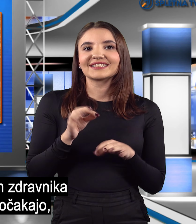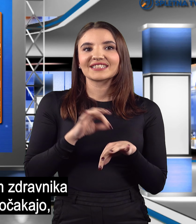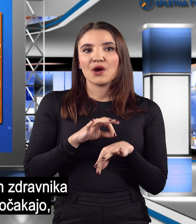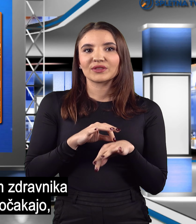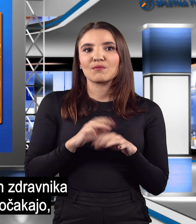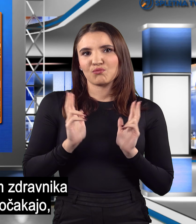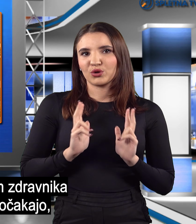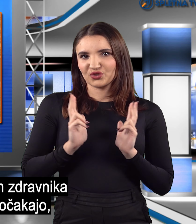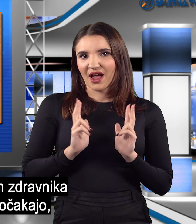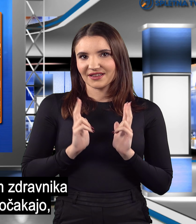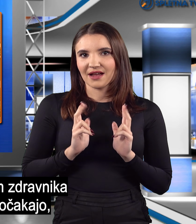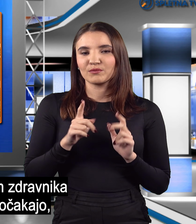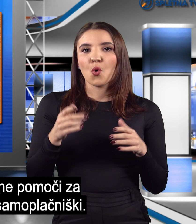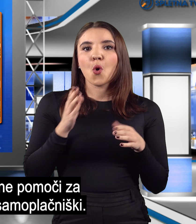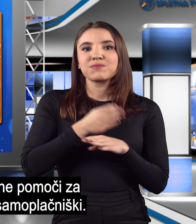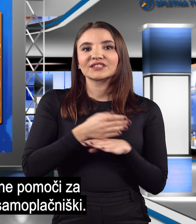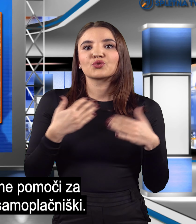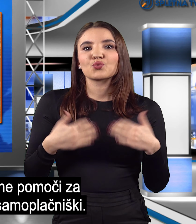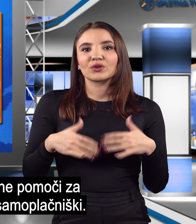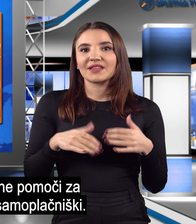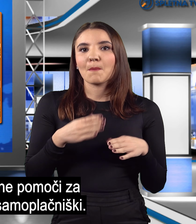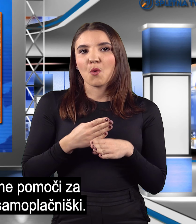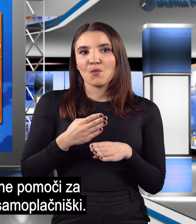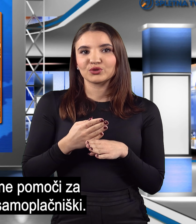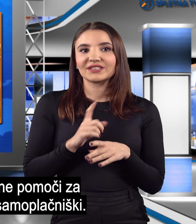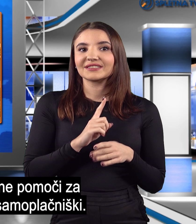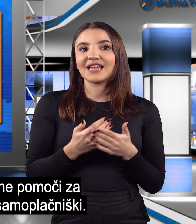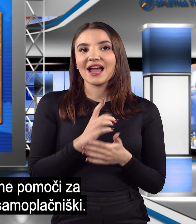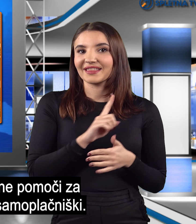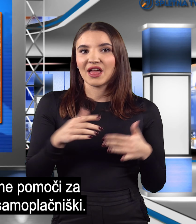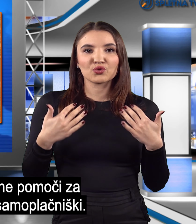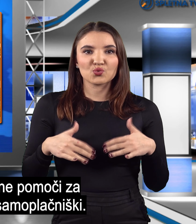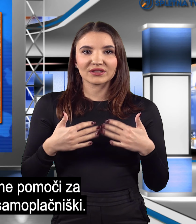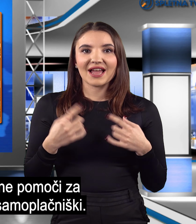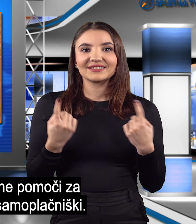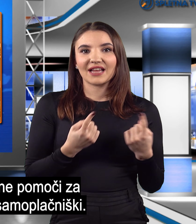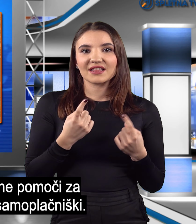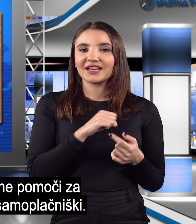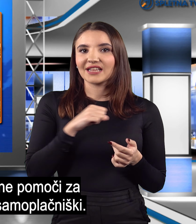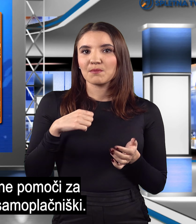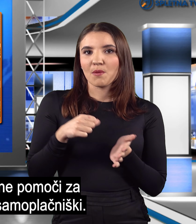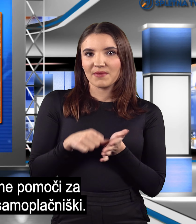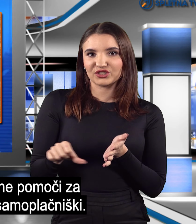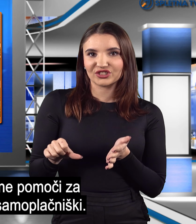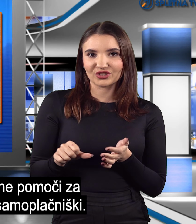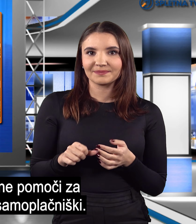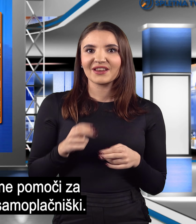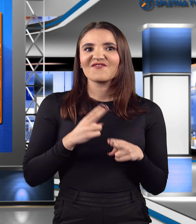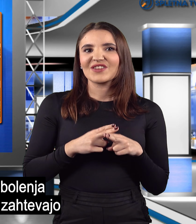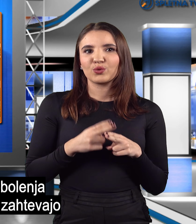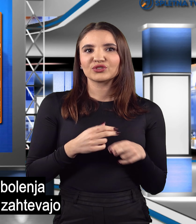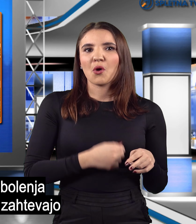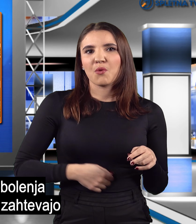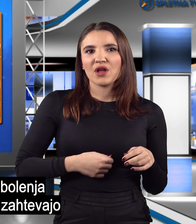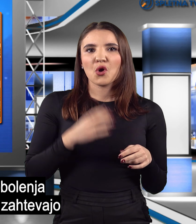zdravnika nekoliko počakajo, saj je obisk nujne pomoči za nenujna stanja samoplačniški. Virusna obolenja običajno